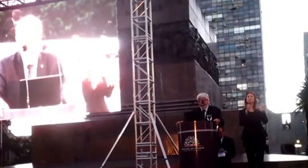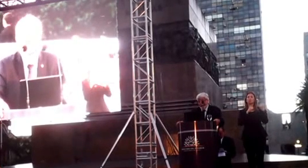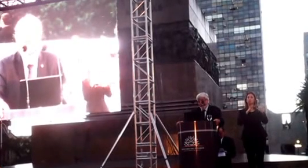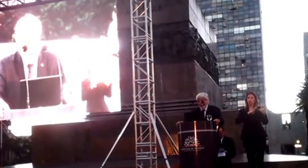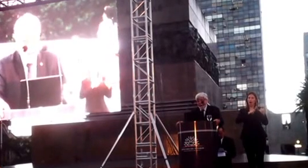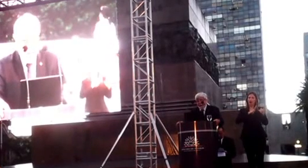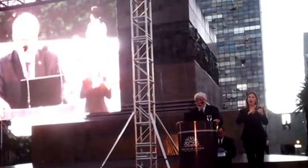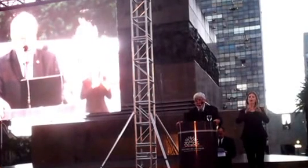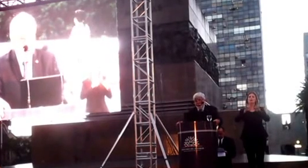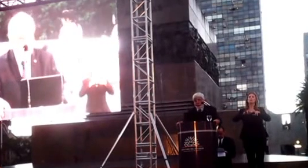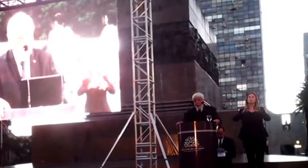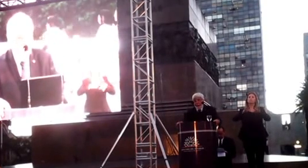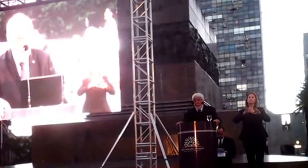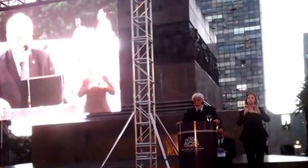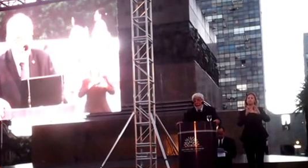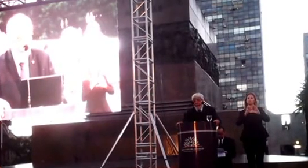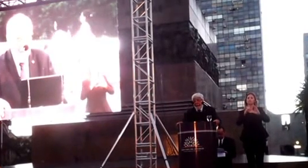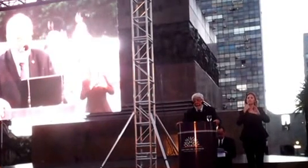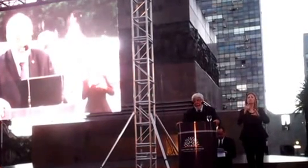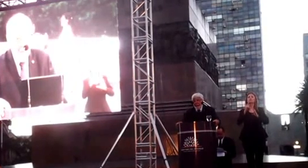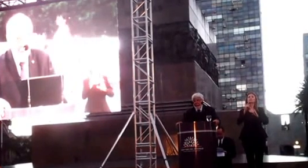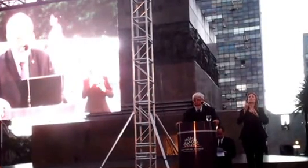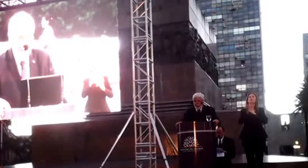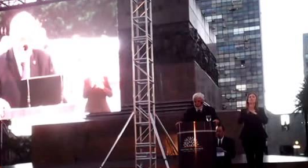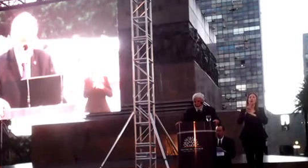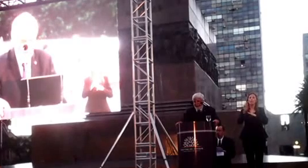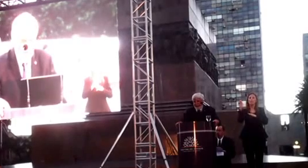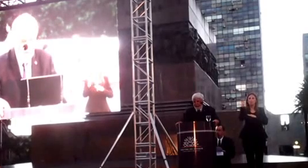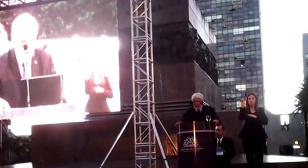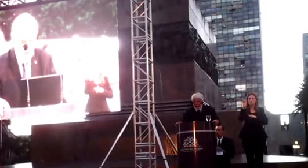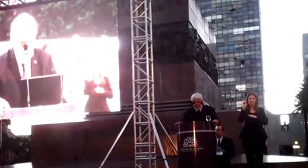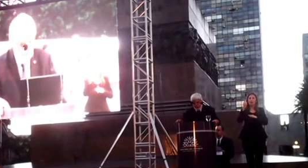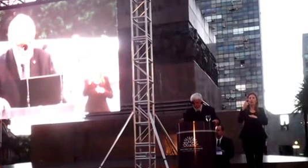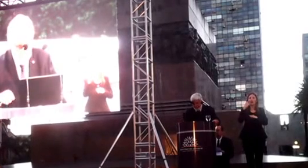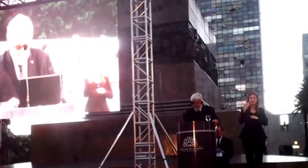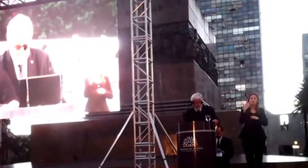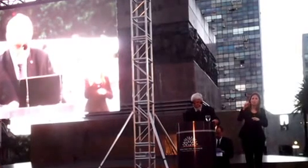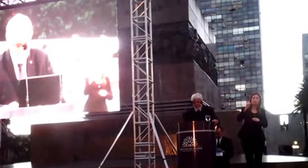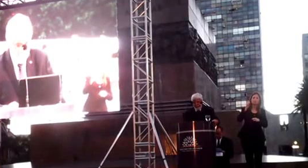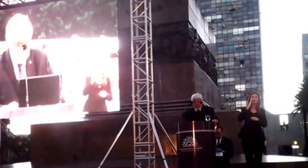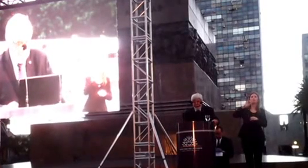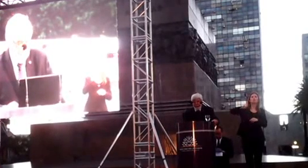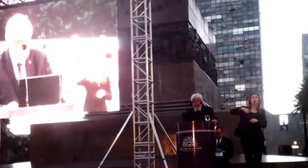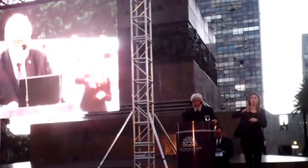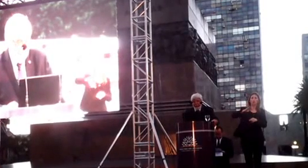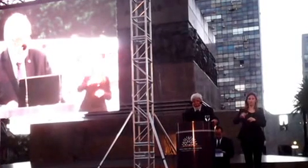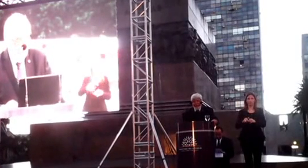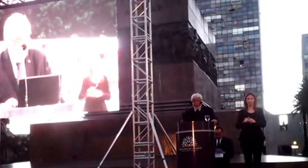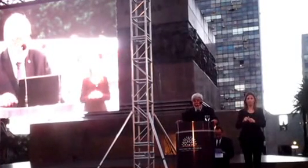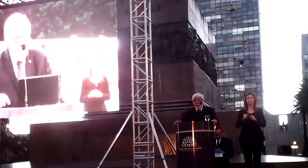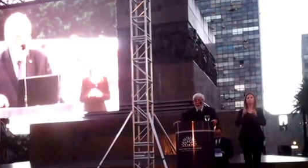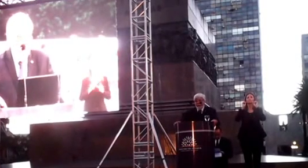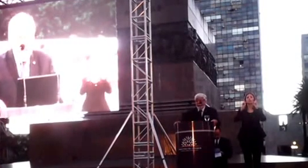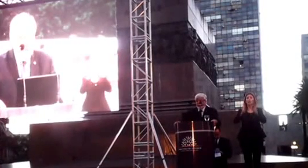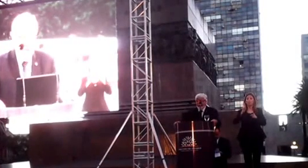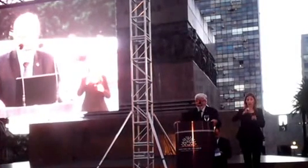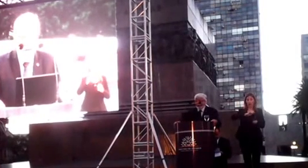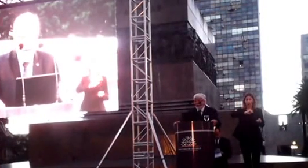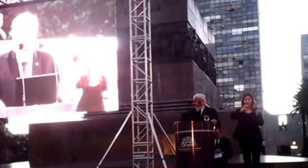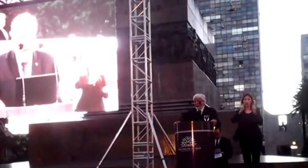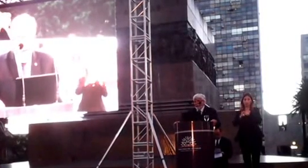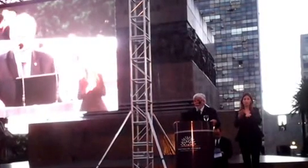el sistema de gestión de seguridad pública que georreferencia al delito. La reestructura